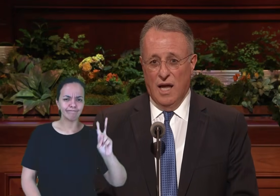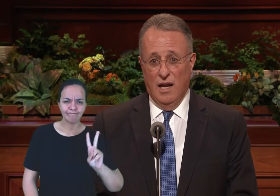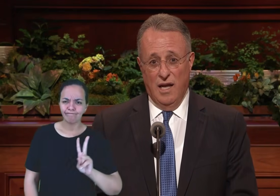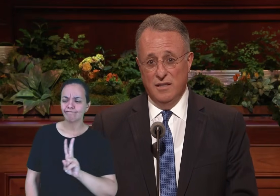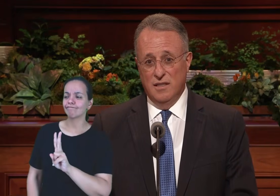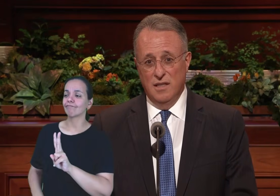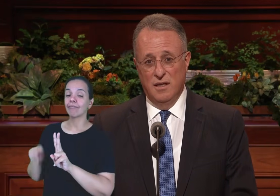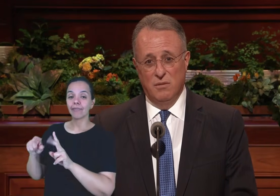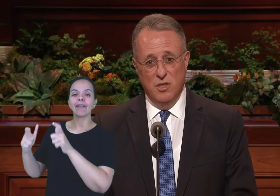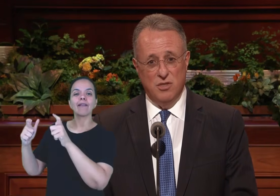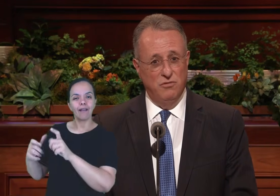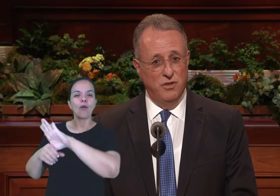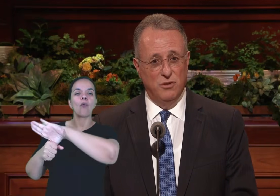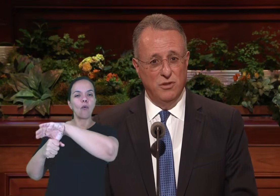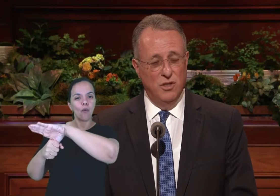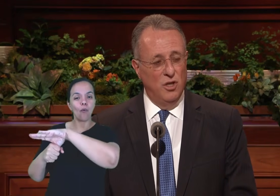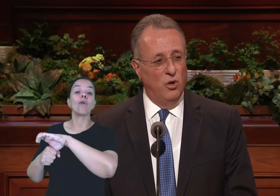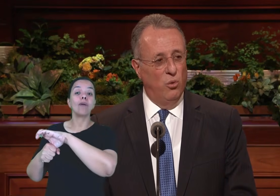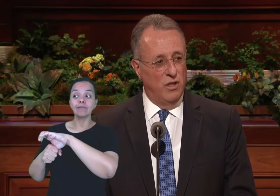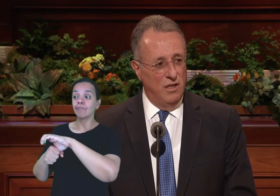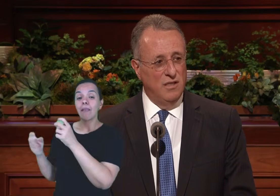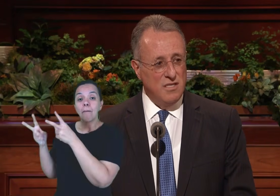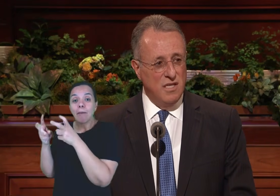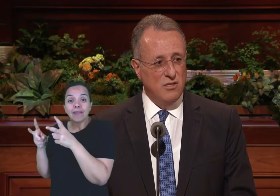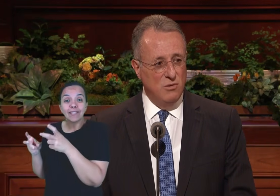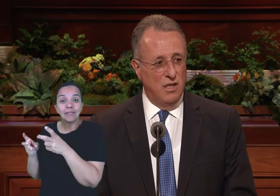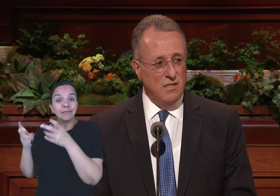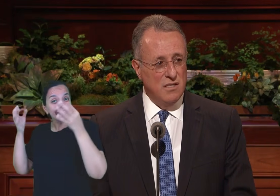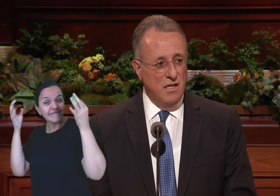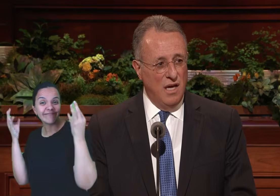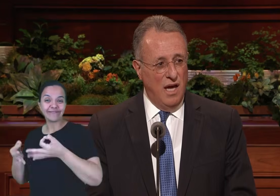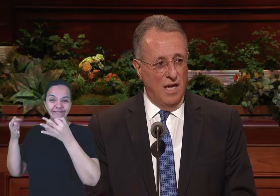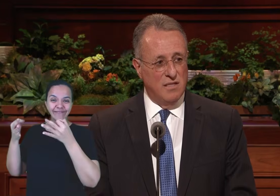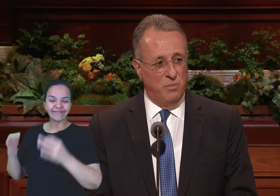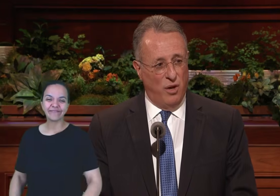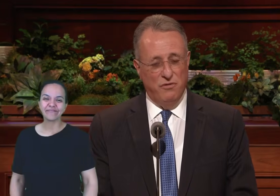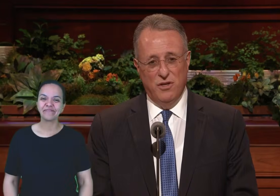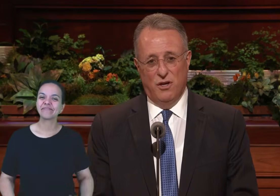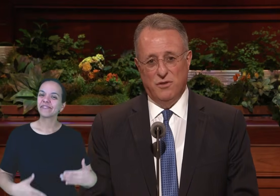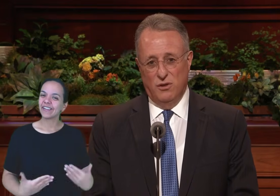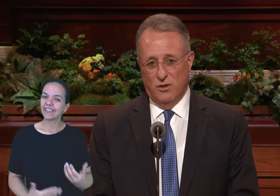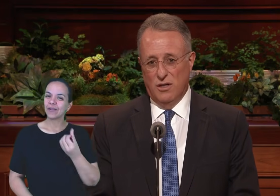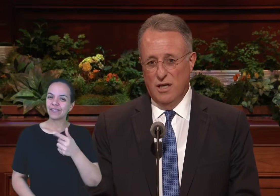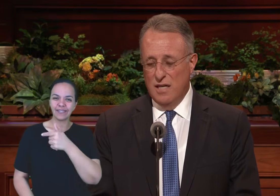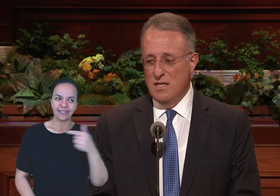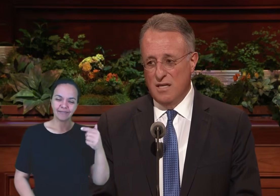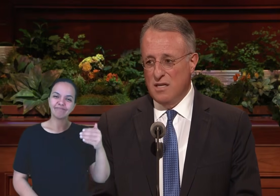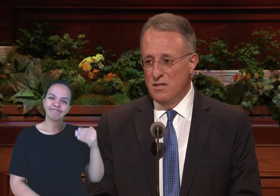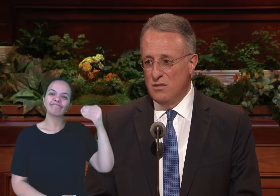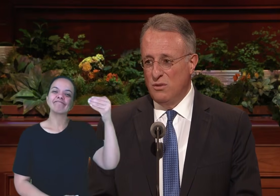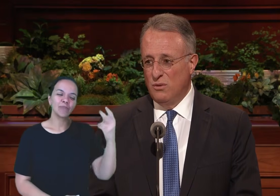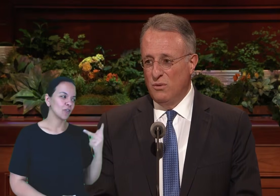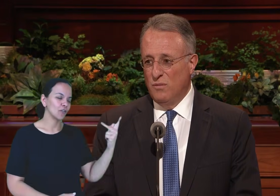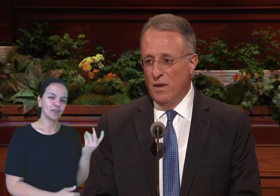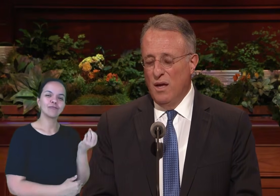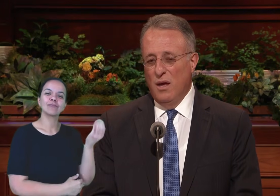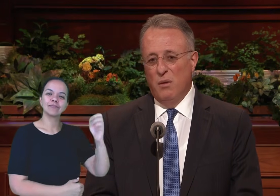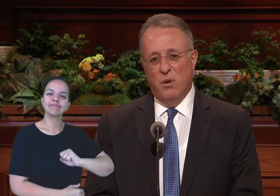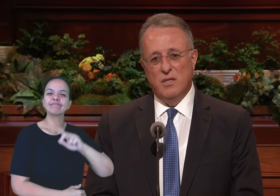depois, recebemos nosso visto e chegamos ao campo missionário em 6 semanas, tal como um profeta do Senhor havia